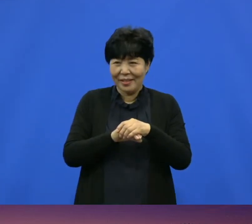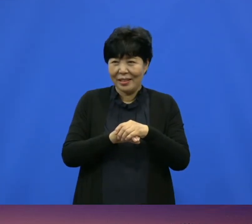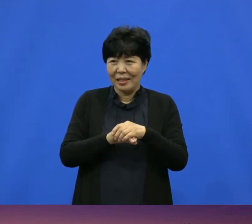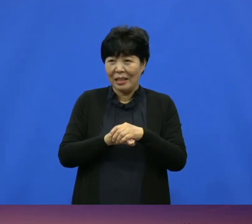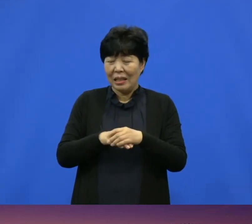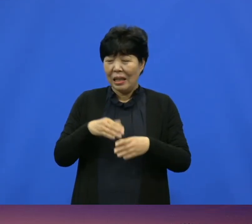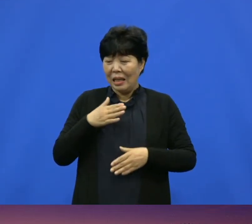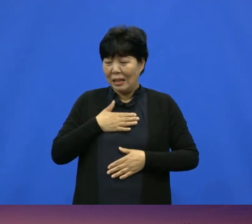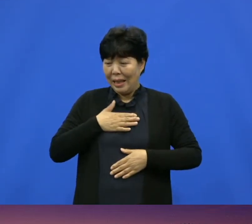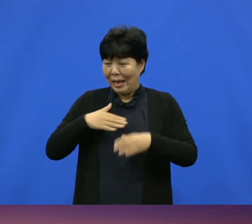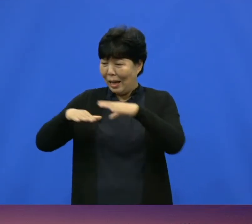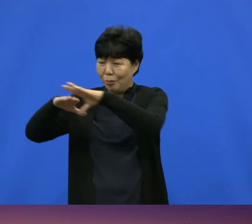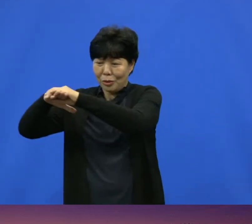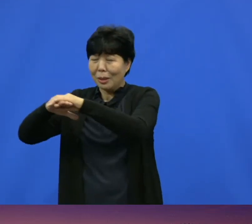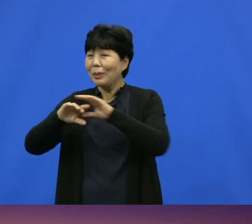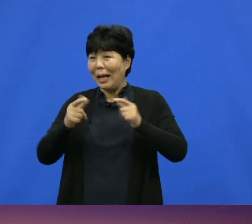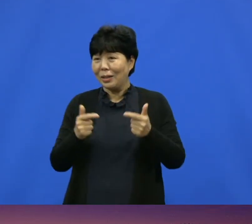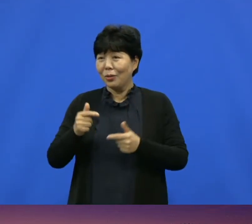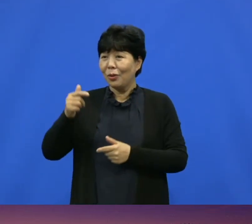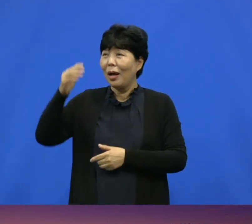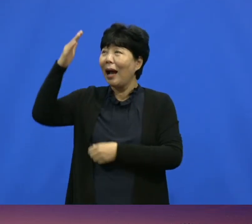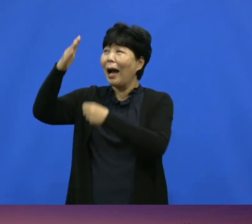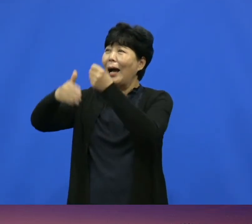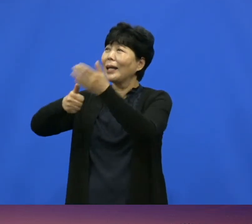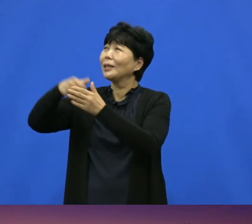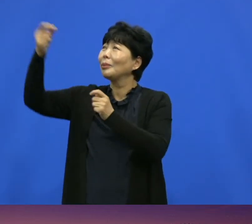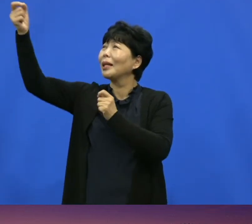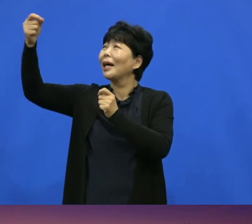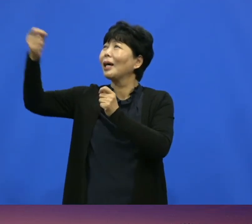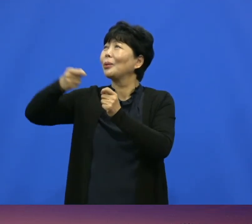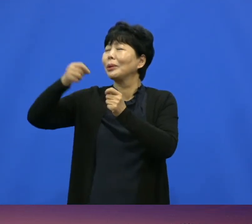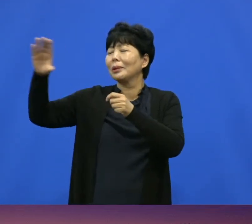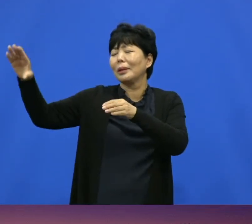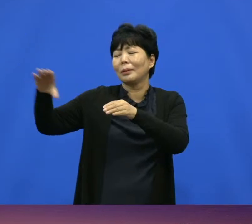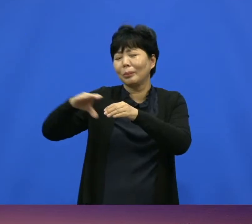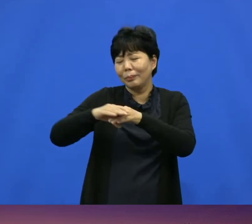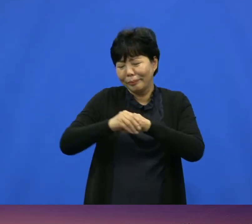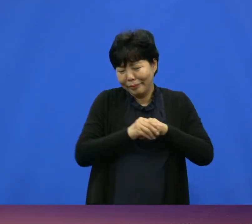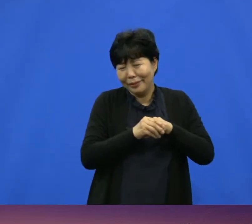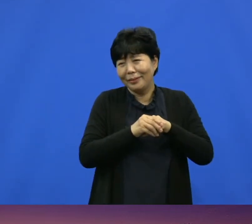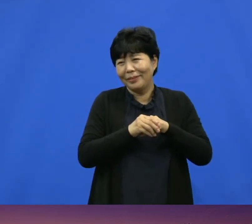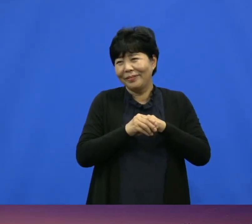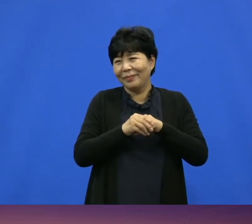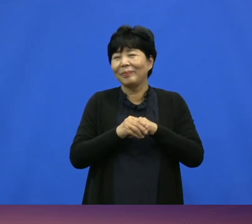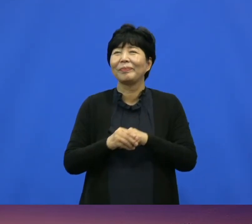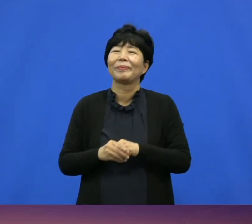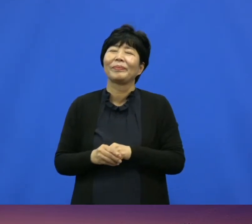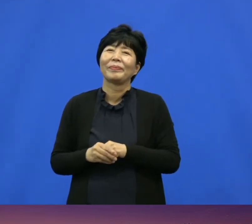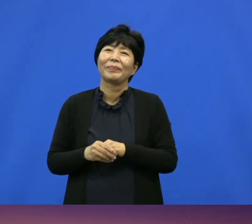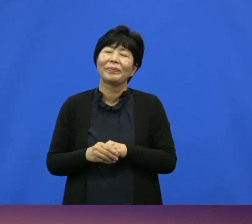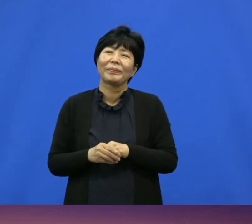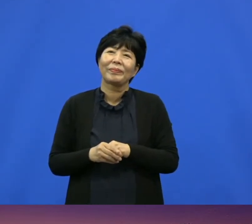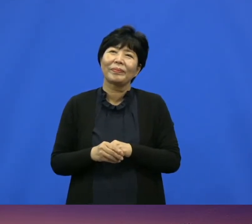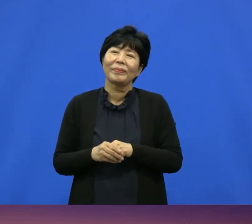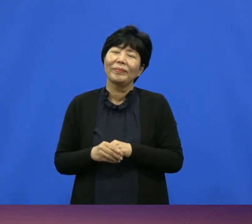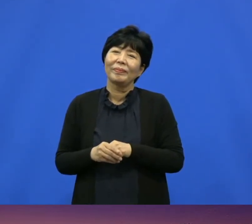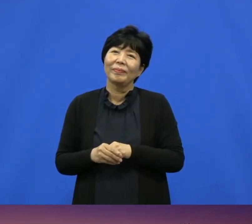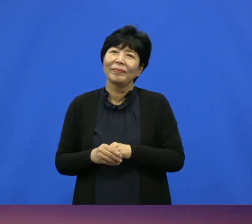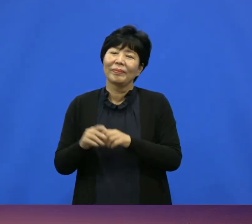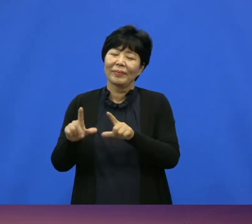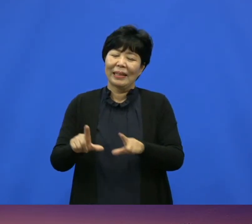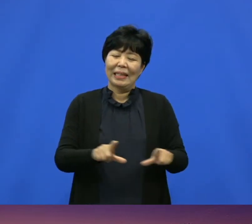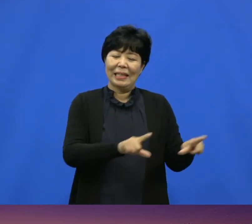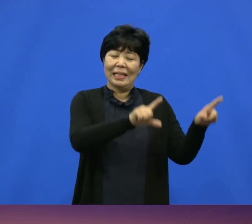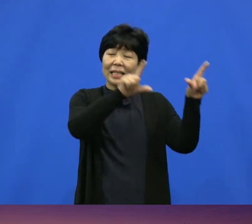아니에요. 주님이 내 손을 붙들어 주셨다. 결정적인 순간에 주님이 붙들어 주셨다. 여러분 삶을